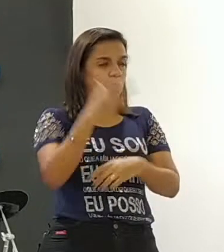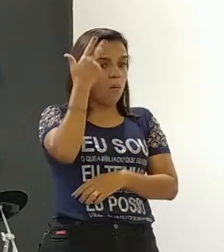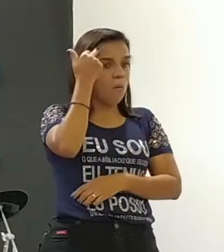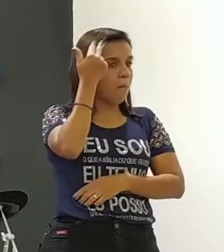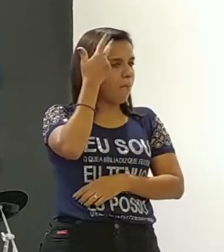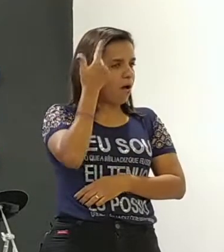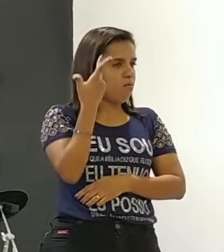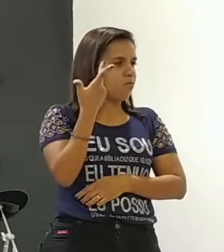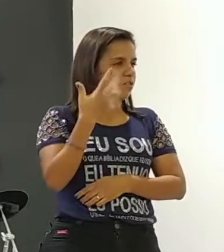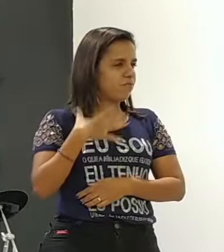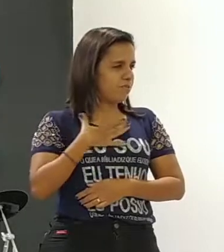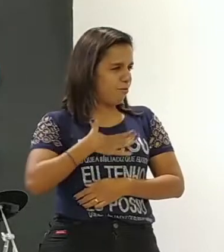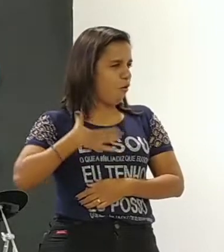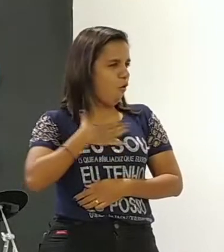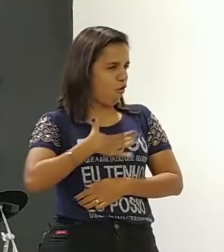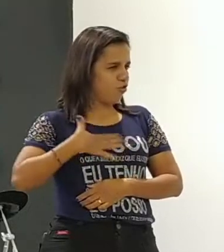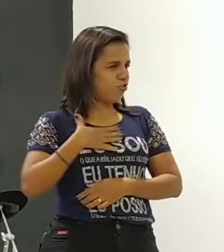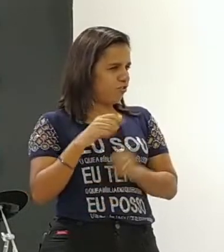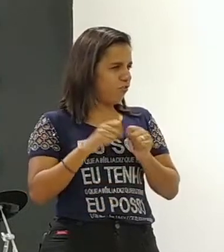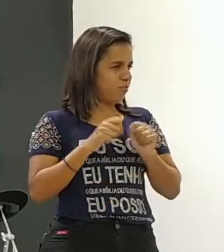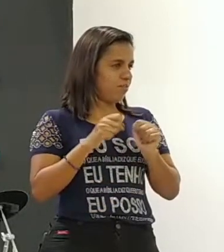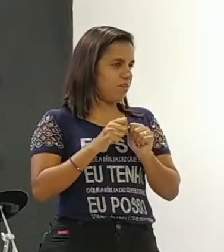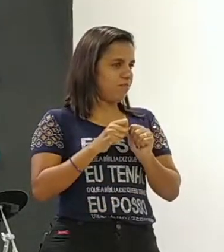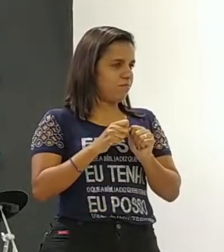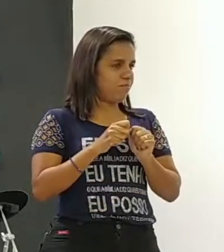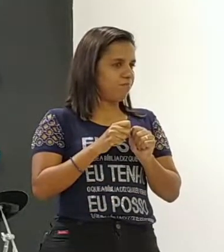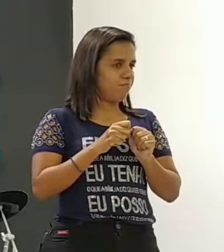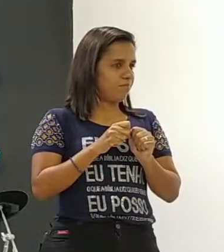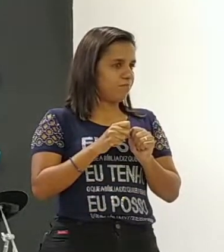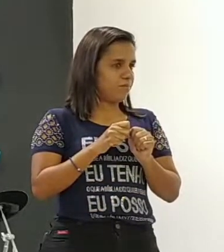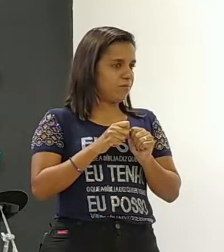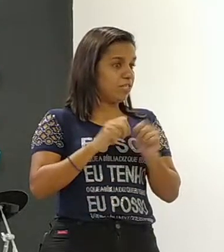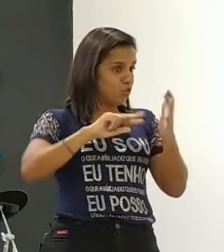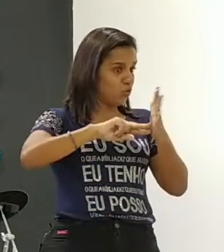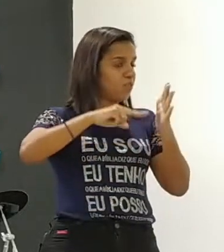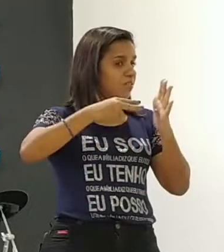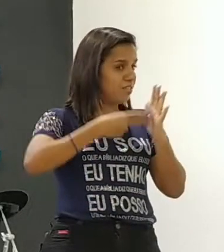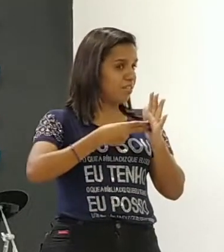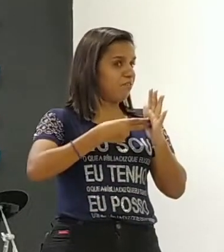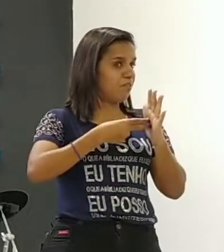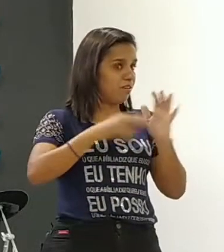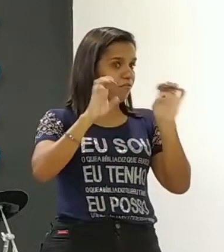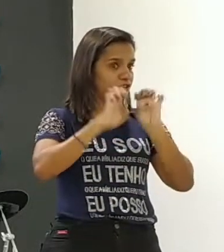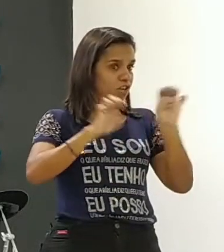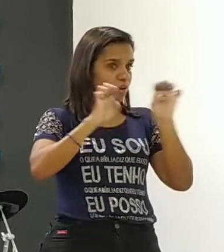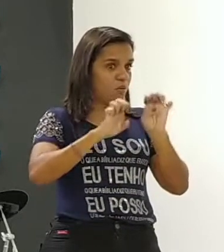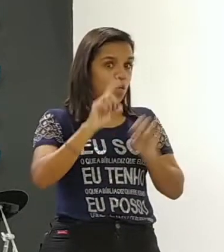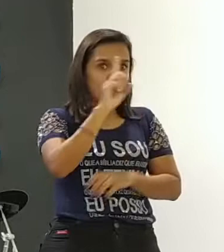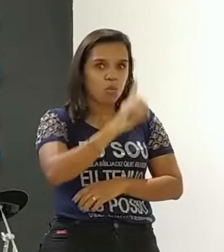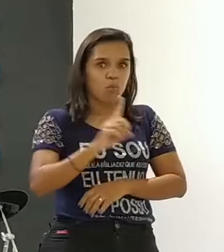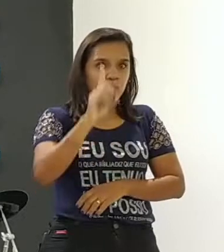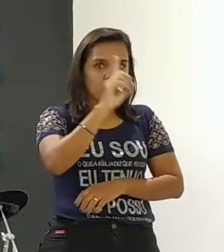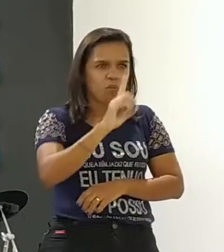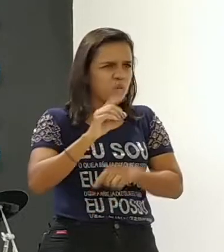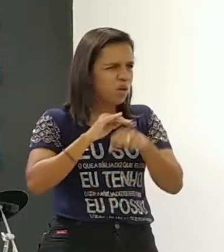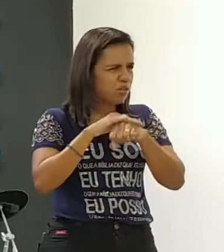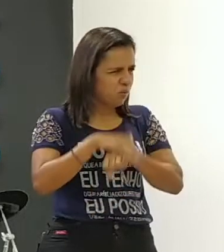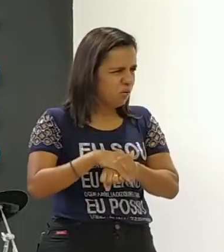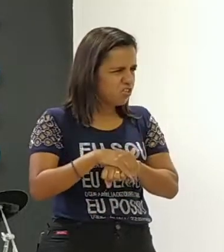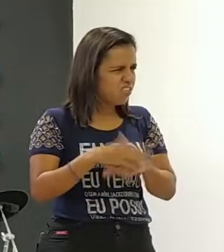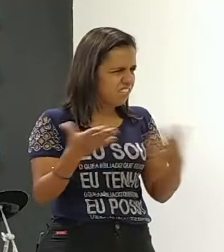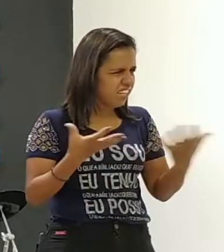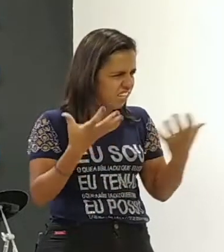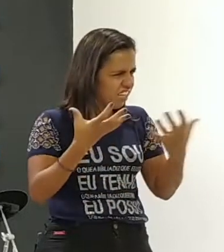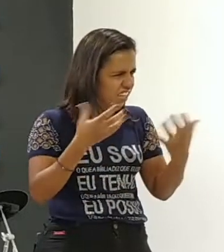naturais, aquilo que você quer fazer. Irmãos, domingo à noite, ninguém gostaria de estar aqui, irmão. Você queria ir